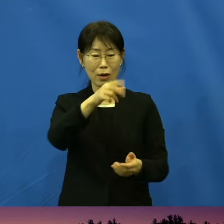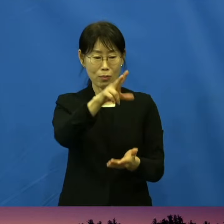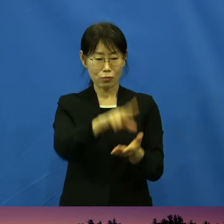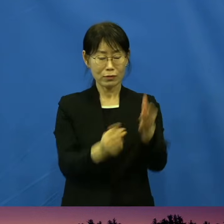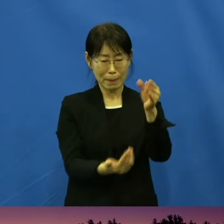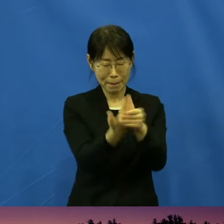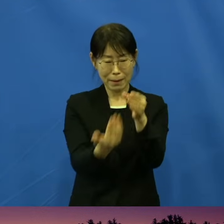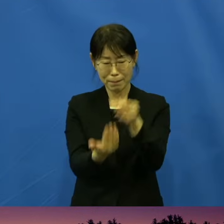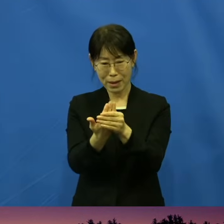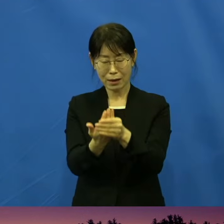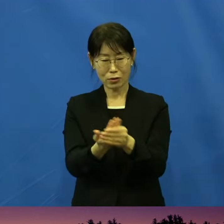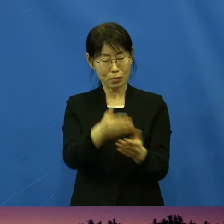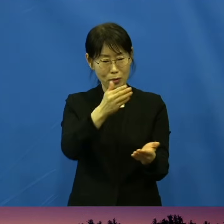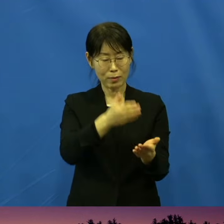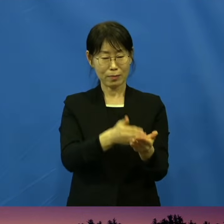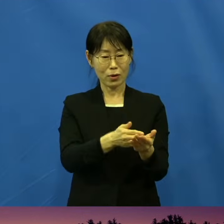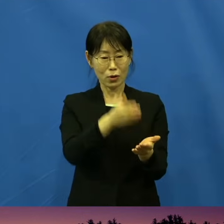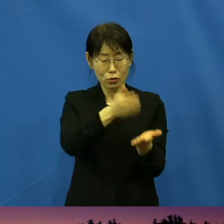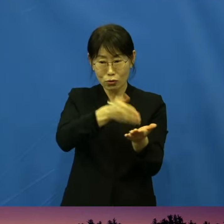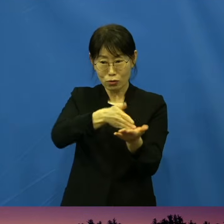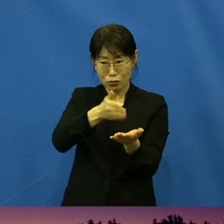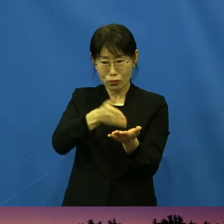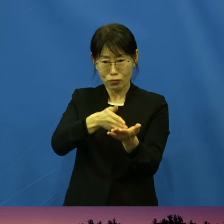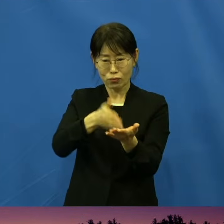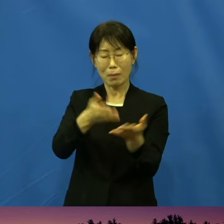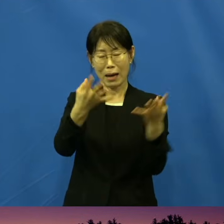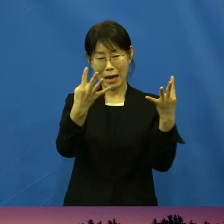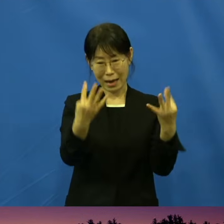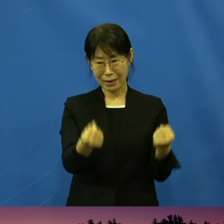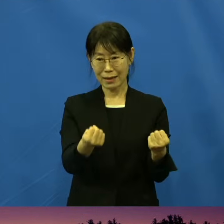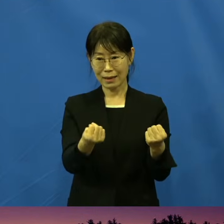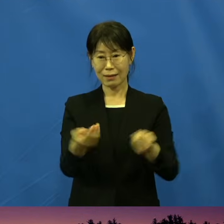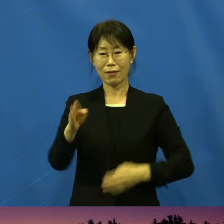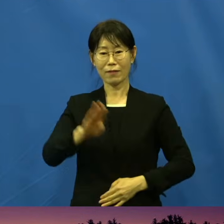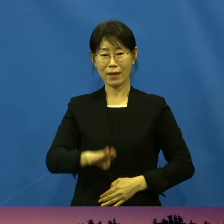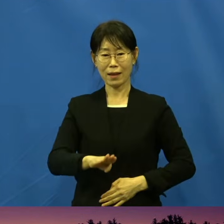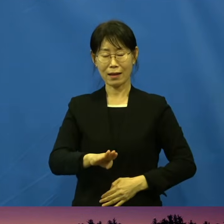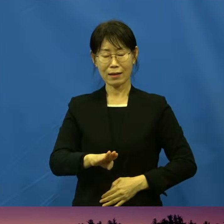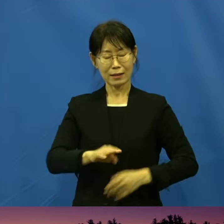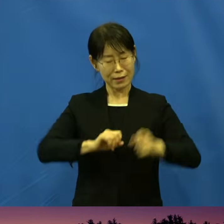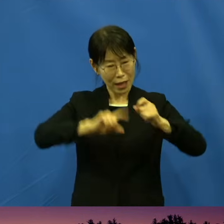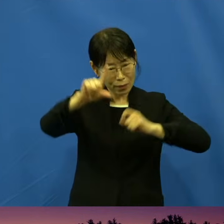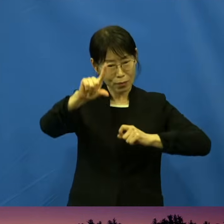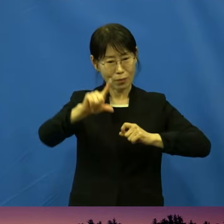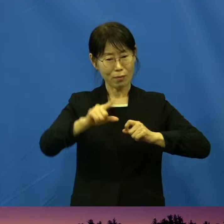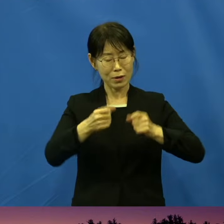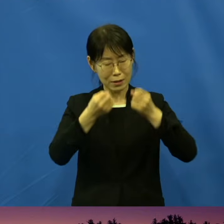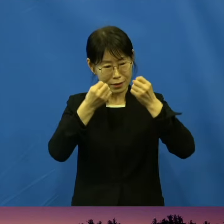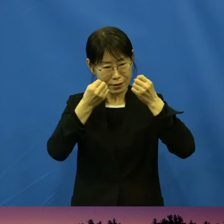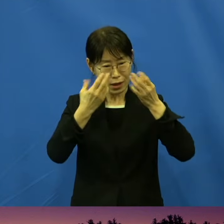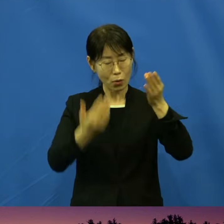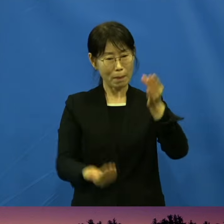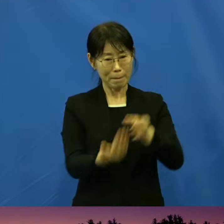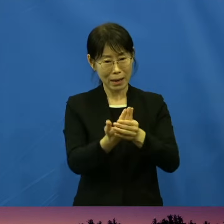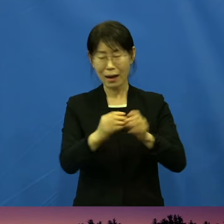그냥 늘 반복이에요. 반복. 전도서를 보면 늘 그렇고 그런 새로운 것이 하나도 없습니다.